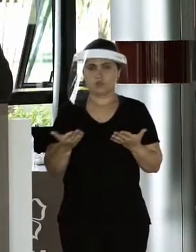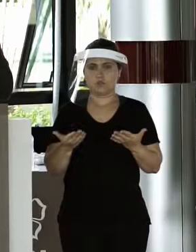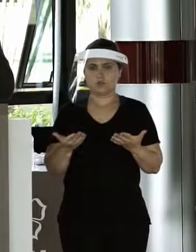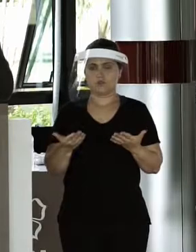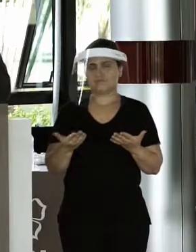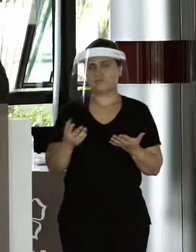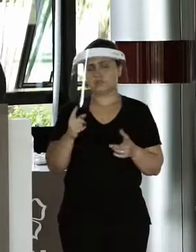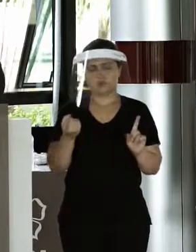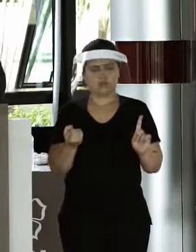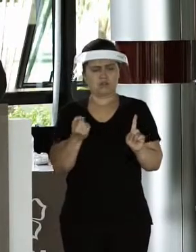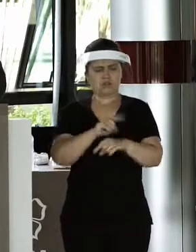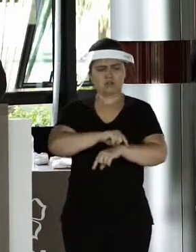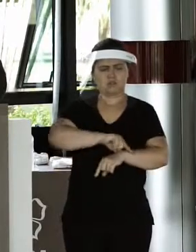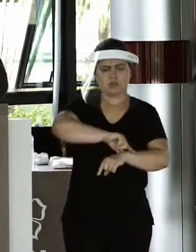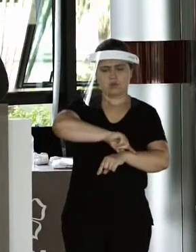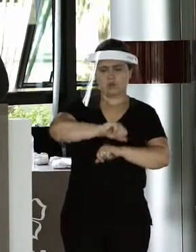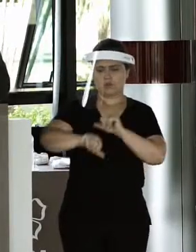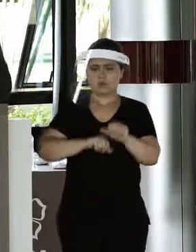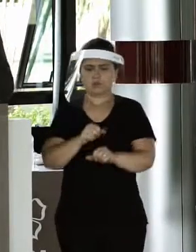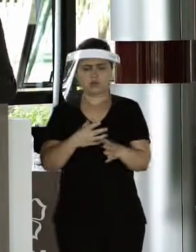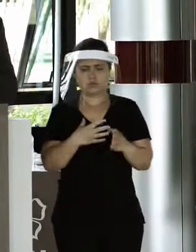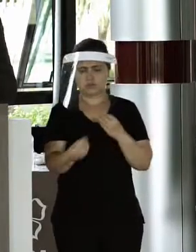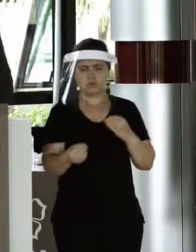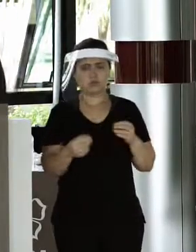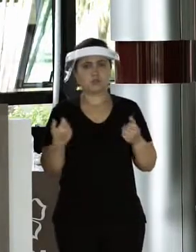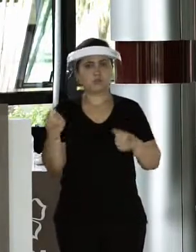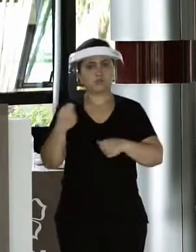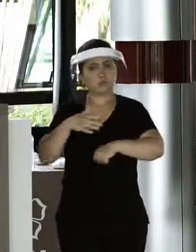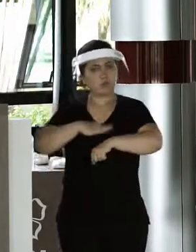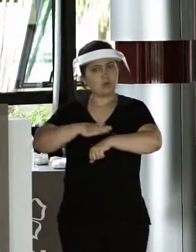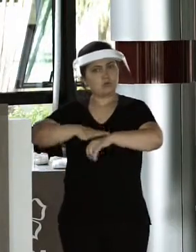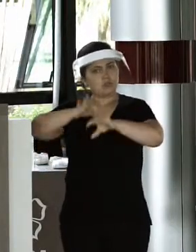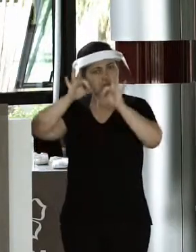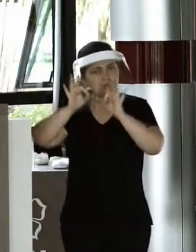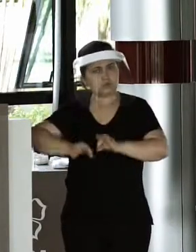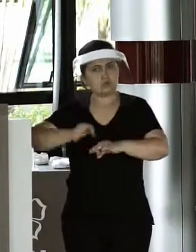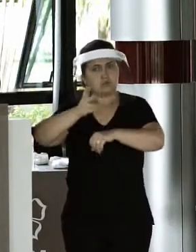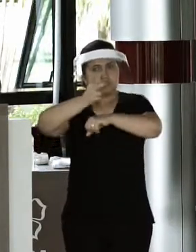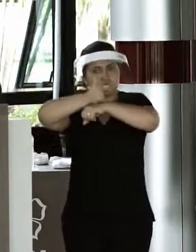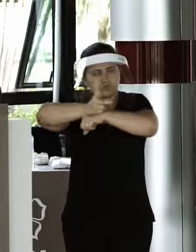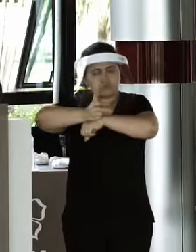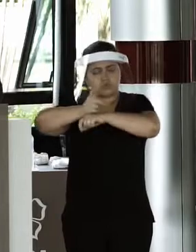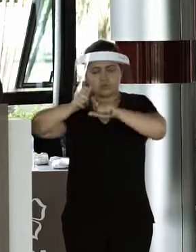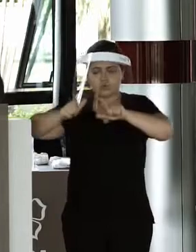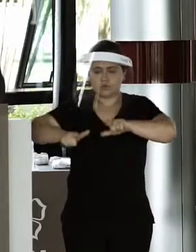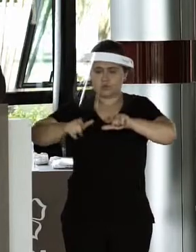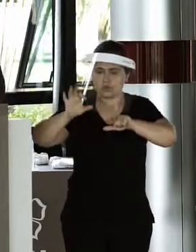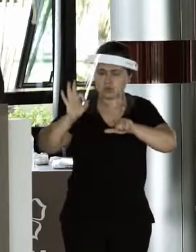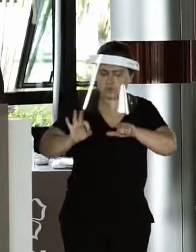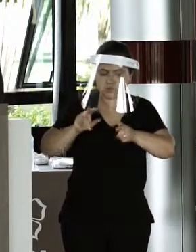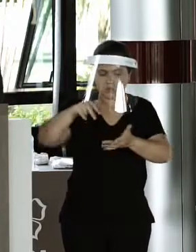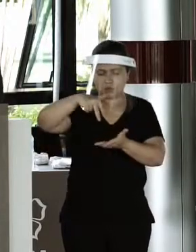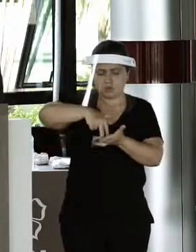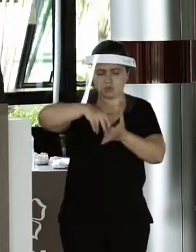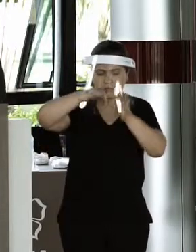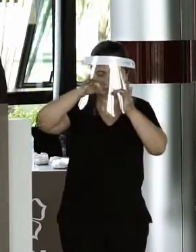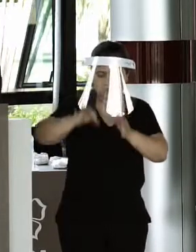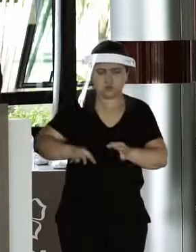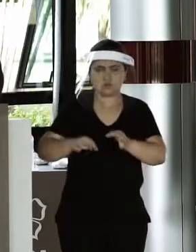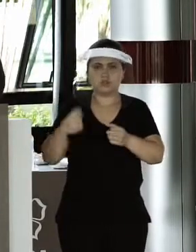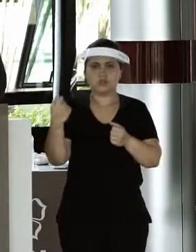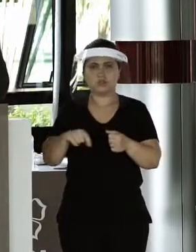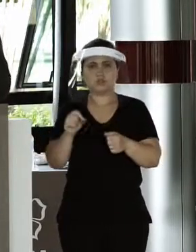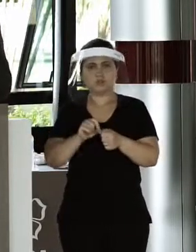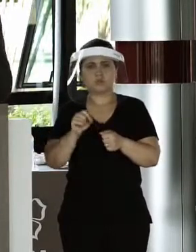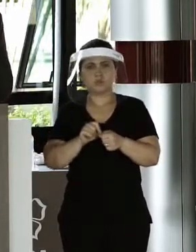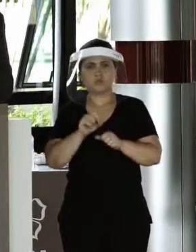não é de uma hora para outra que ela sai. Eu tenho que estar lá no momento certo no local correto, na posição correta, eu